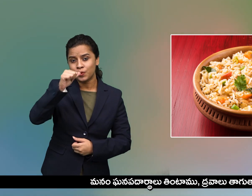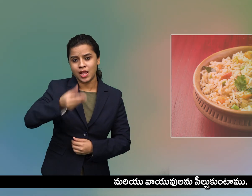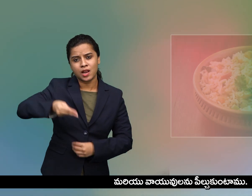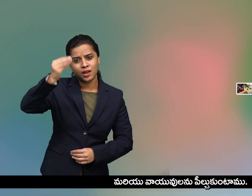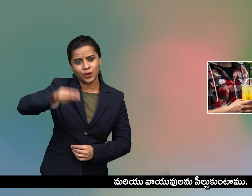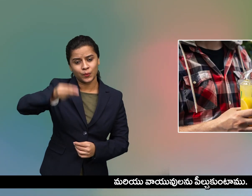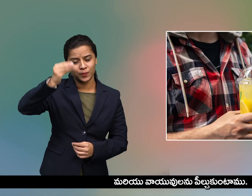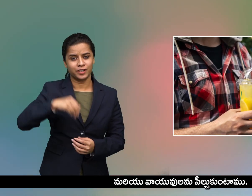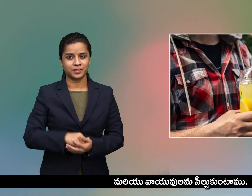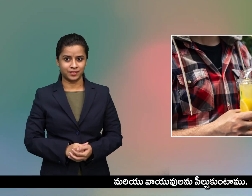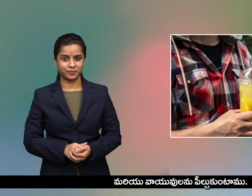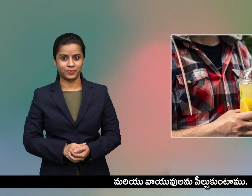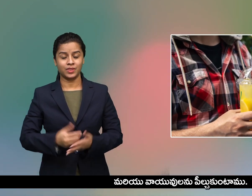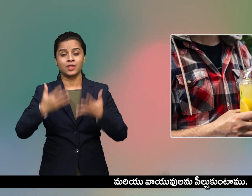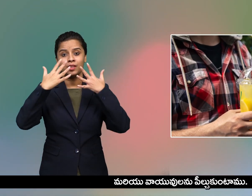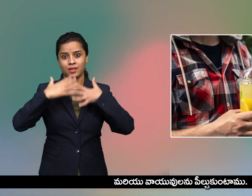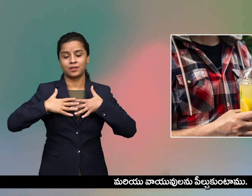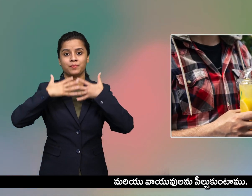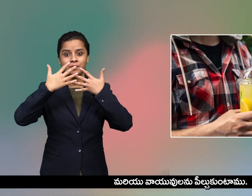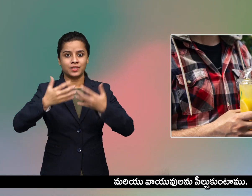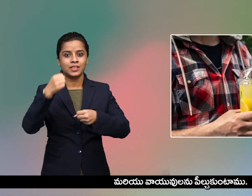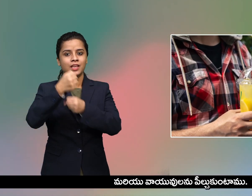తాగుతాము మరియు వాయువులను పీల్చుకుంటాము.